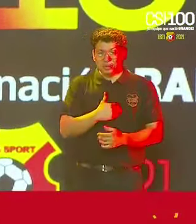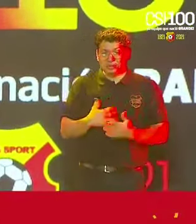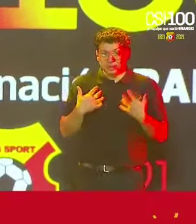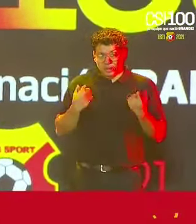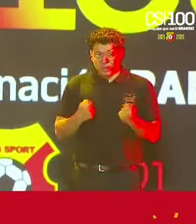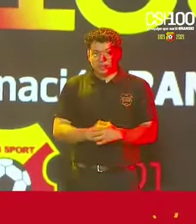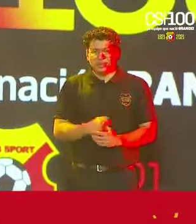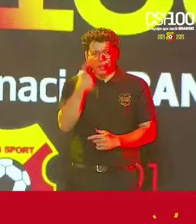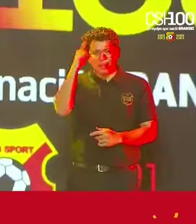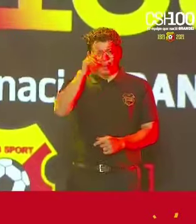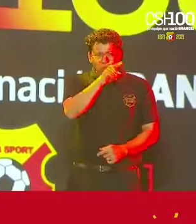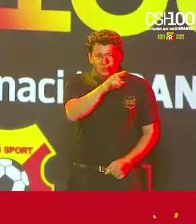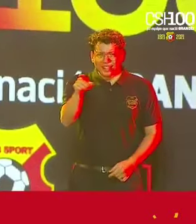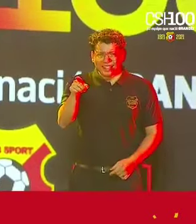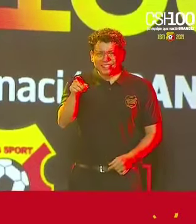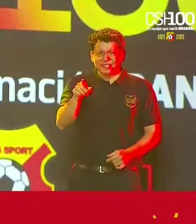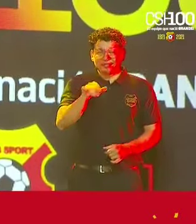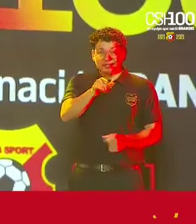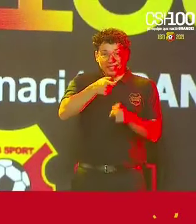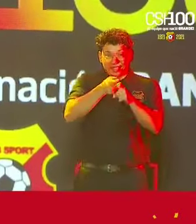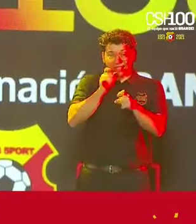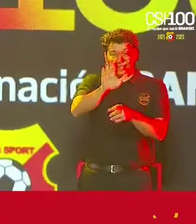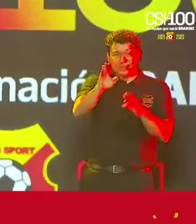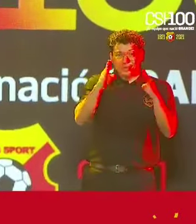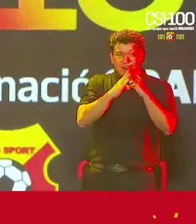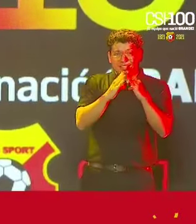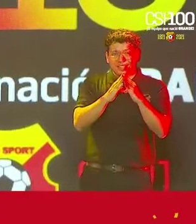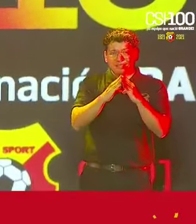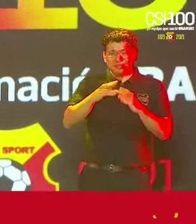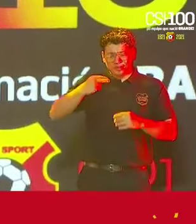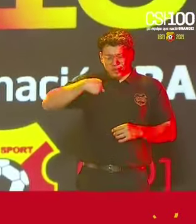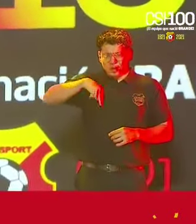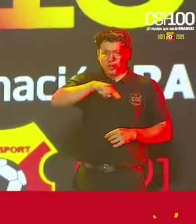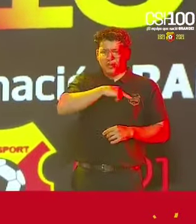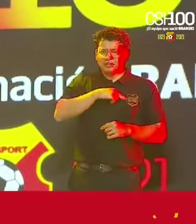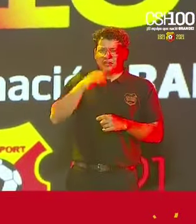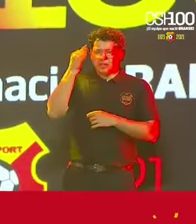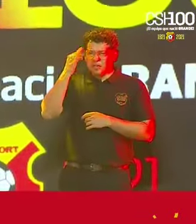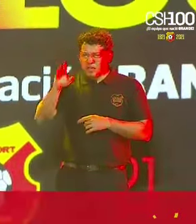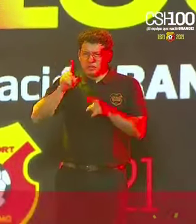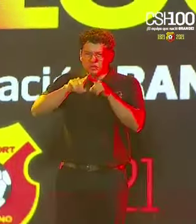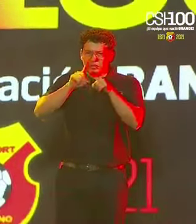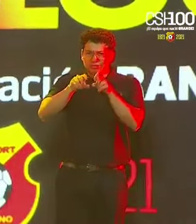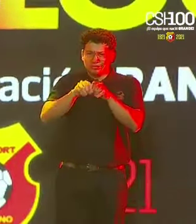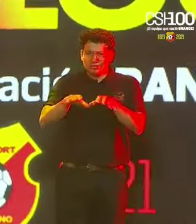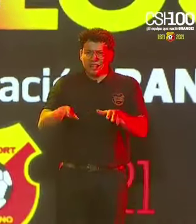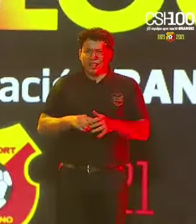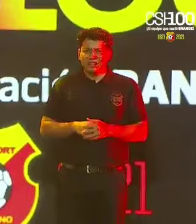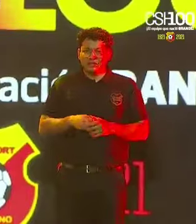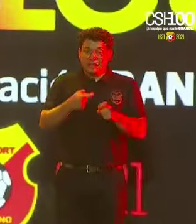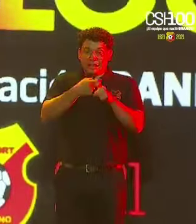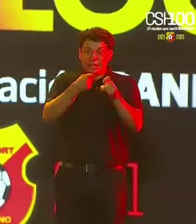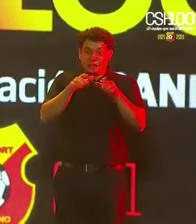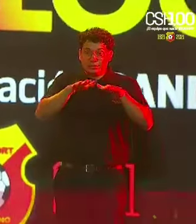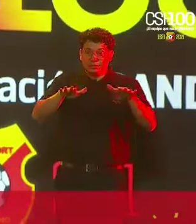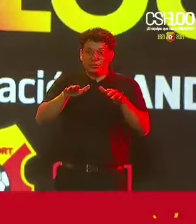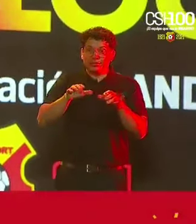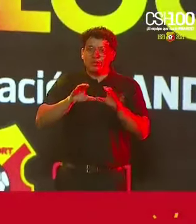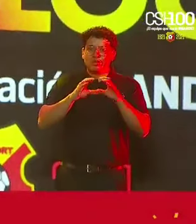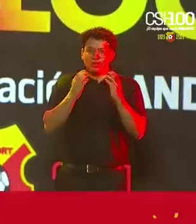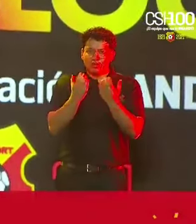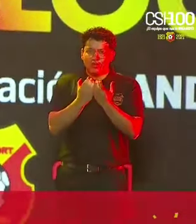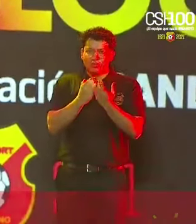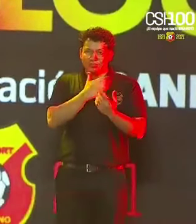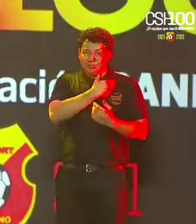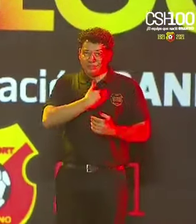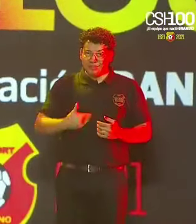para usted que está desde su casa, en nuestras redes sociales, desde la plataforma del Club Sport Herediano, desde